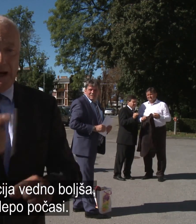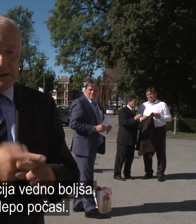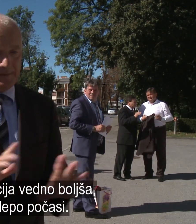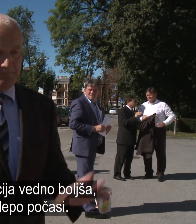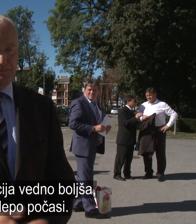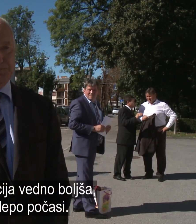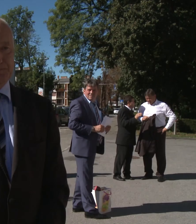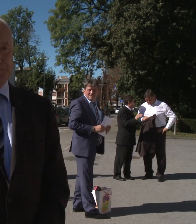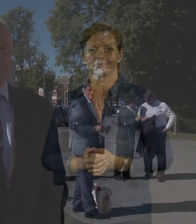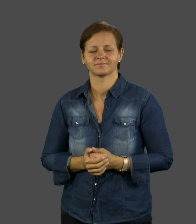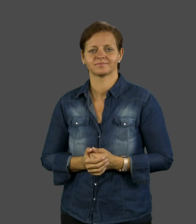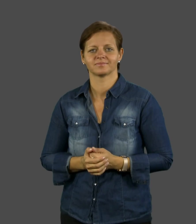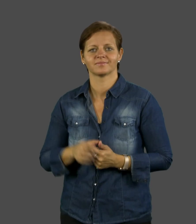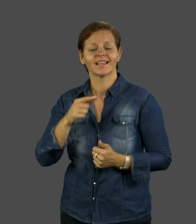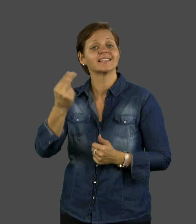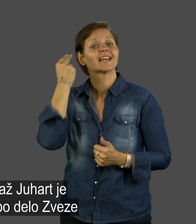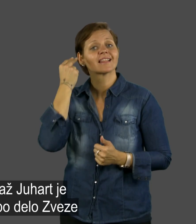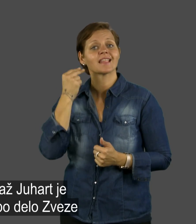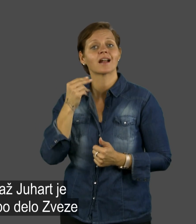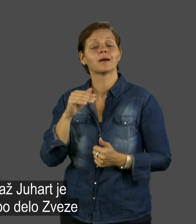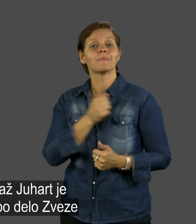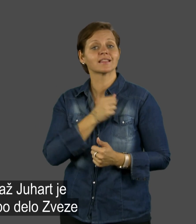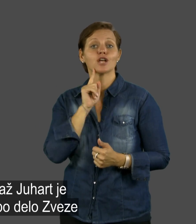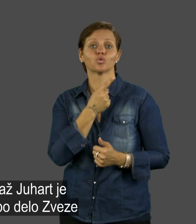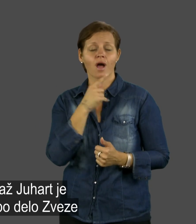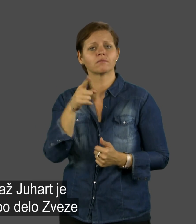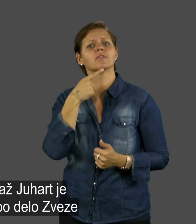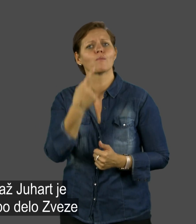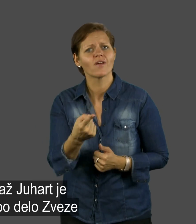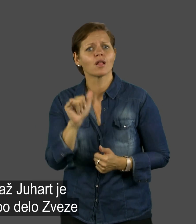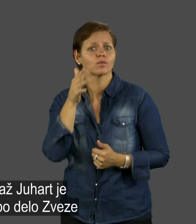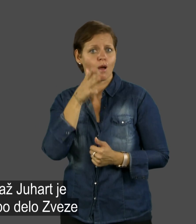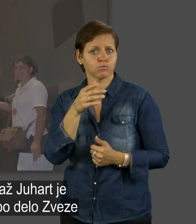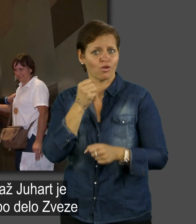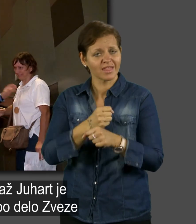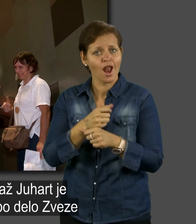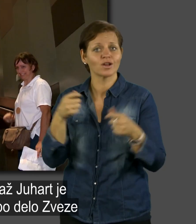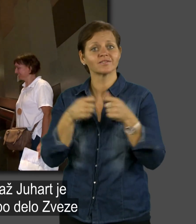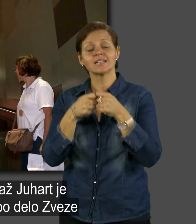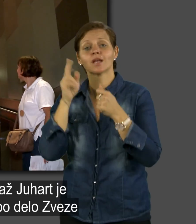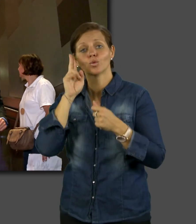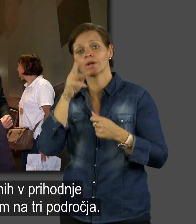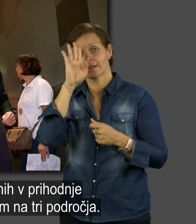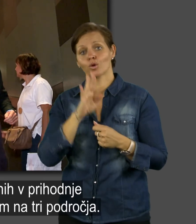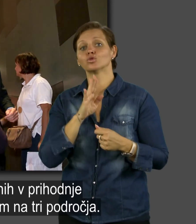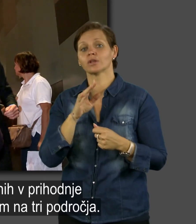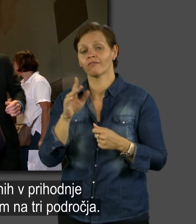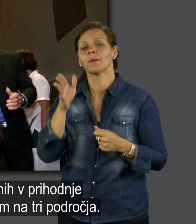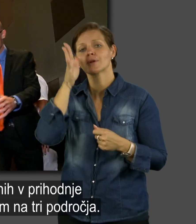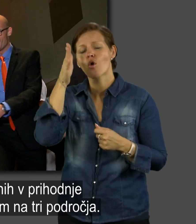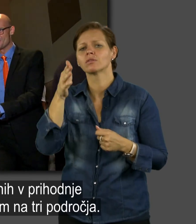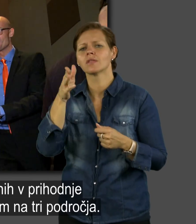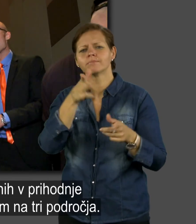Sekretar zveze Matjaž Juhart je napovedal, da bo delo Zveze gluhih